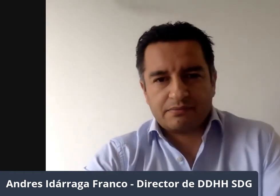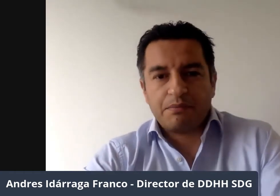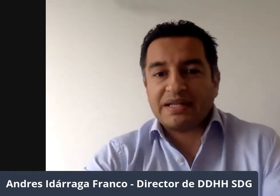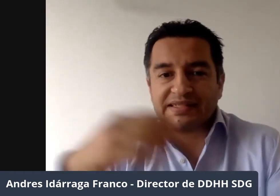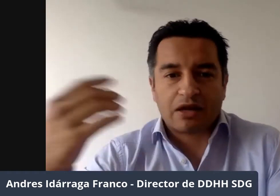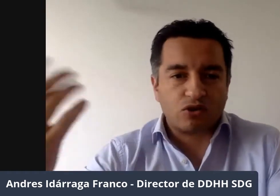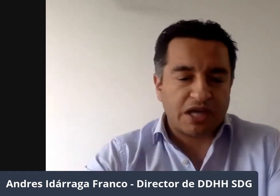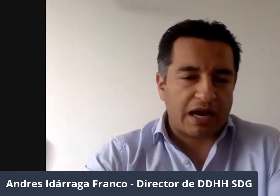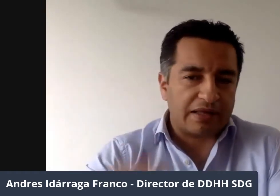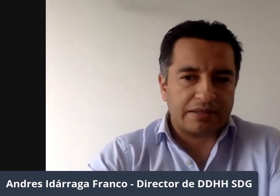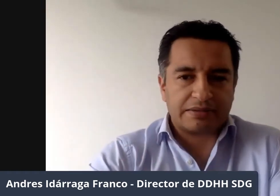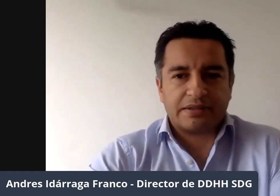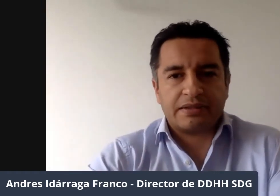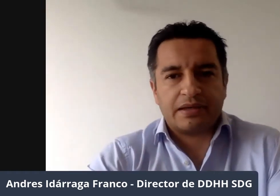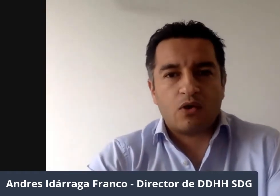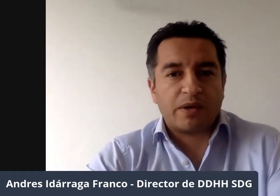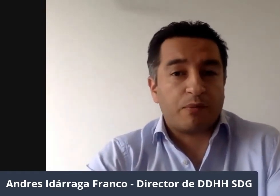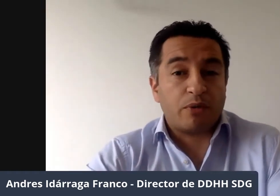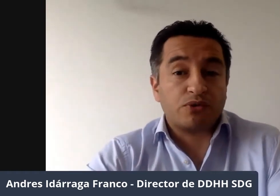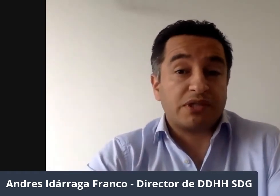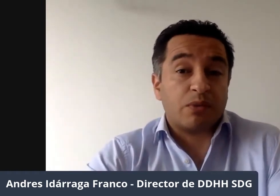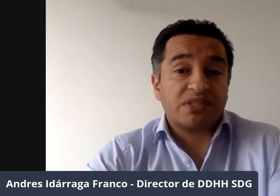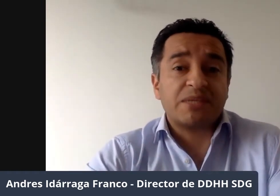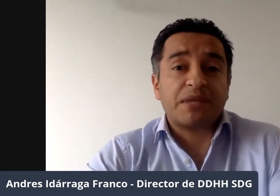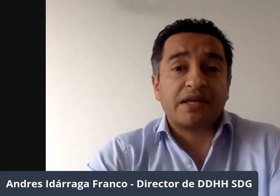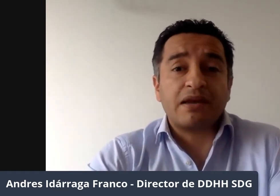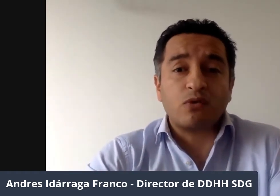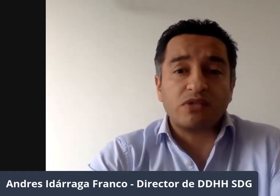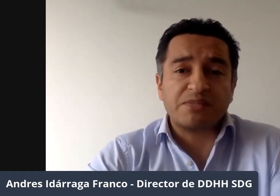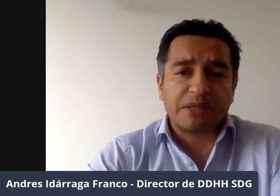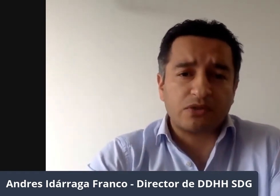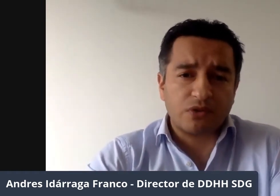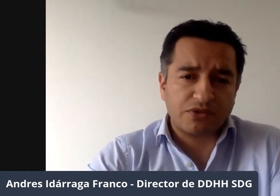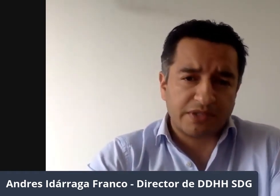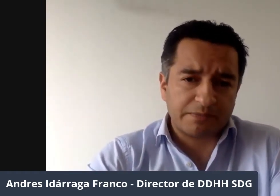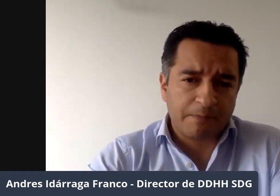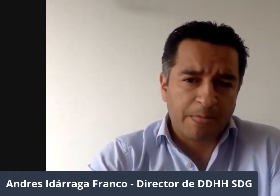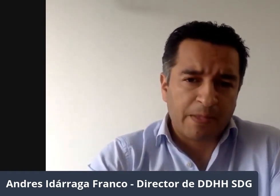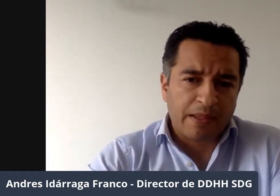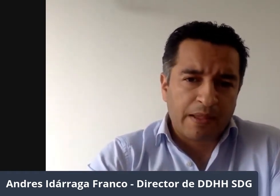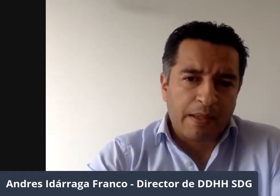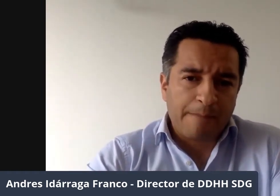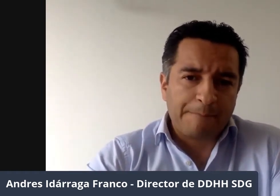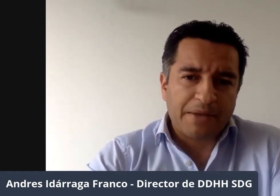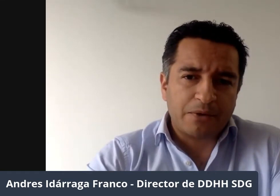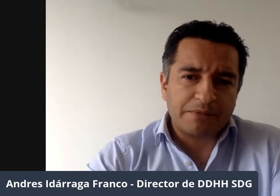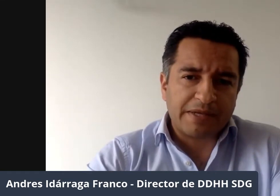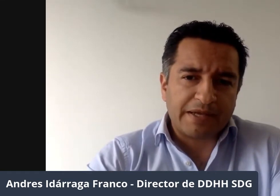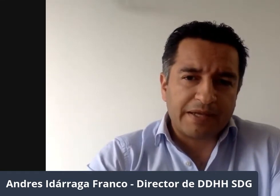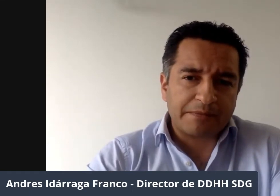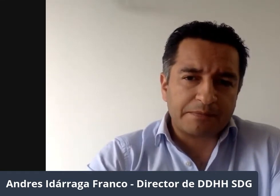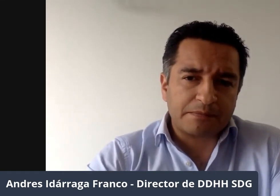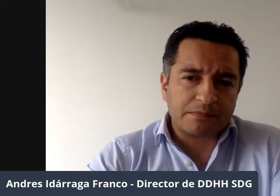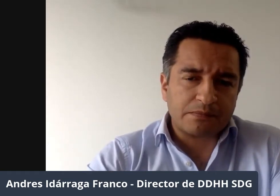demás, más desarrollada, aunque podemos, digamos, aceptar que en algunos aspectos sí lo sean.